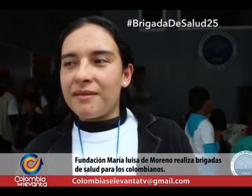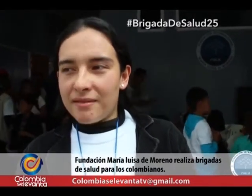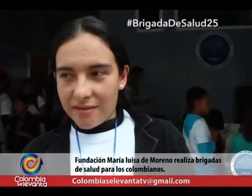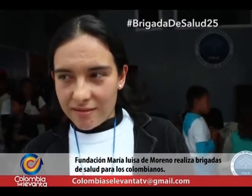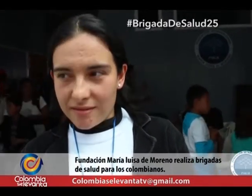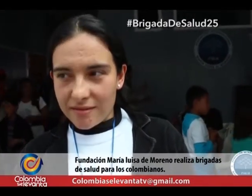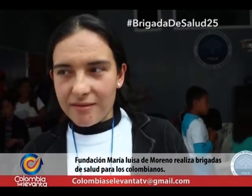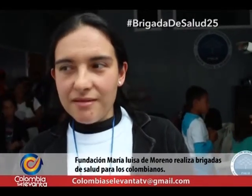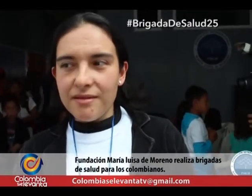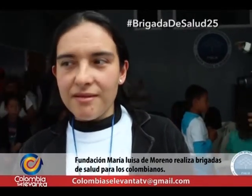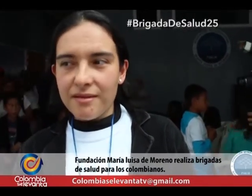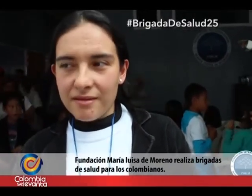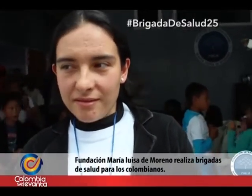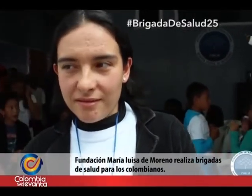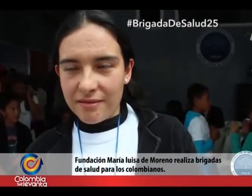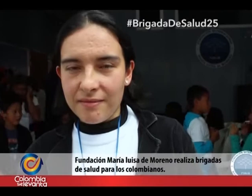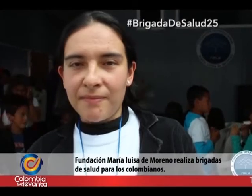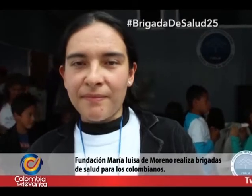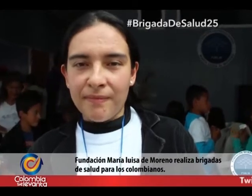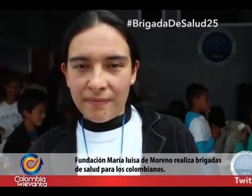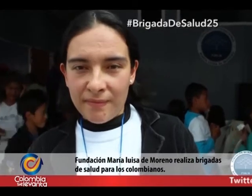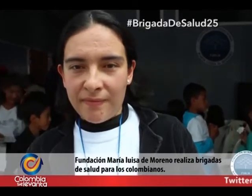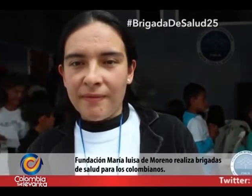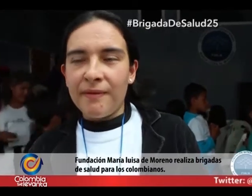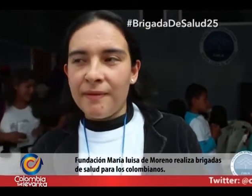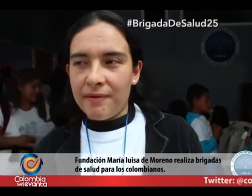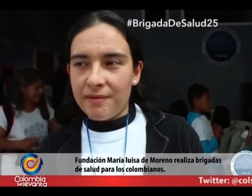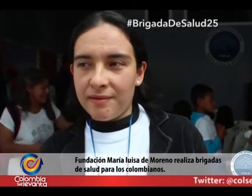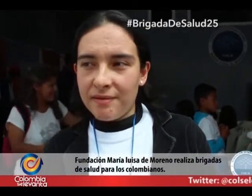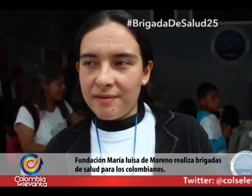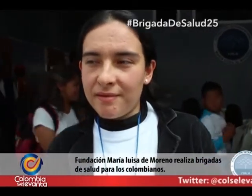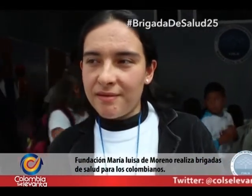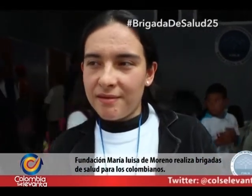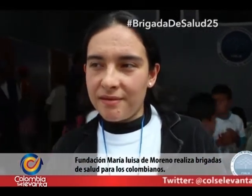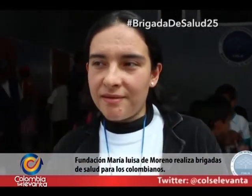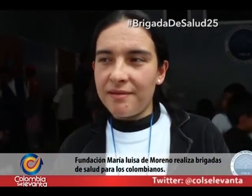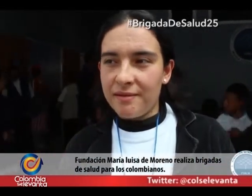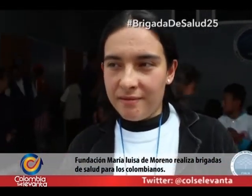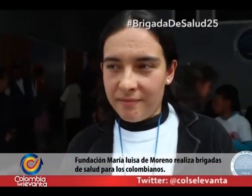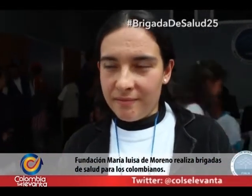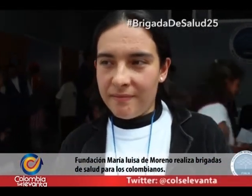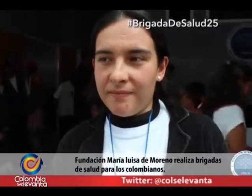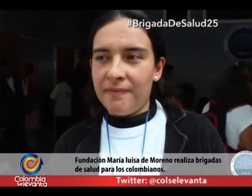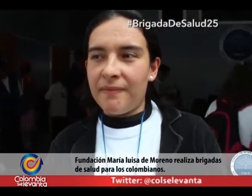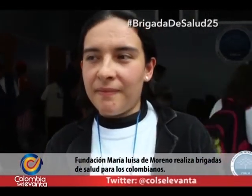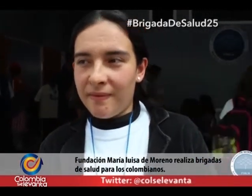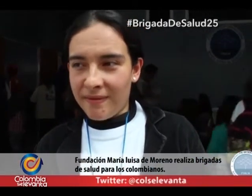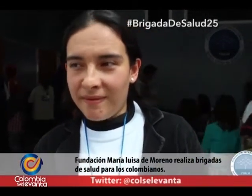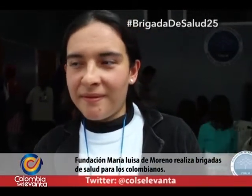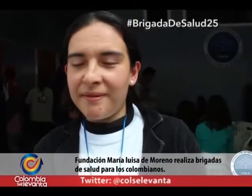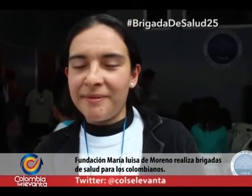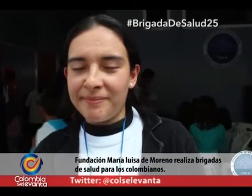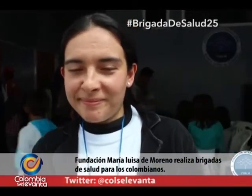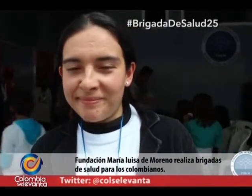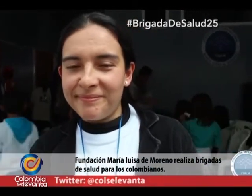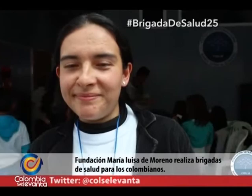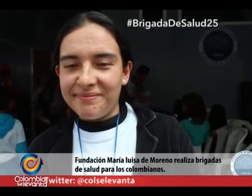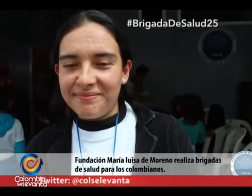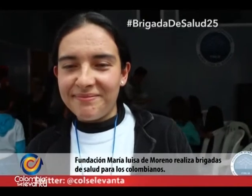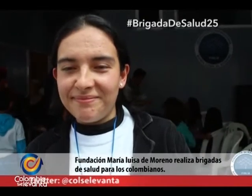personas que tienen discapacidad auditiva. Primero cuéntanos cómo fue ese proceso de preparación y cómo te vinculaste